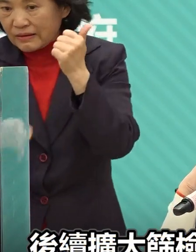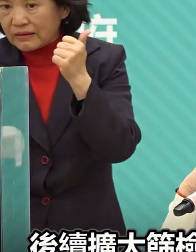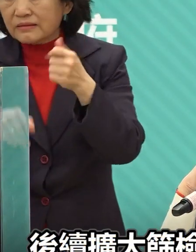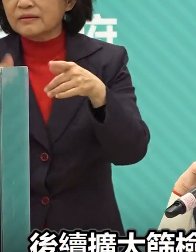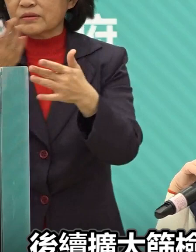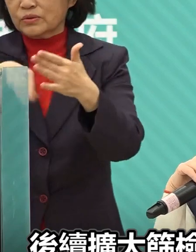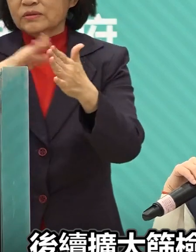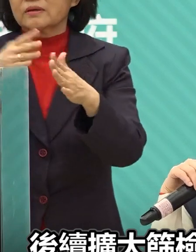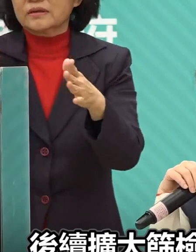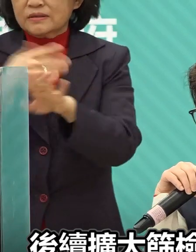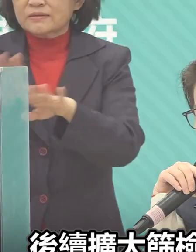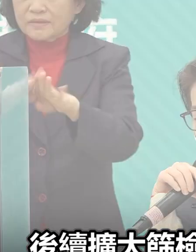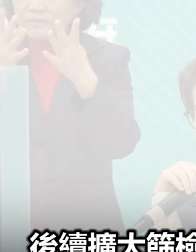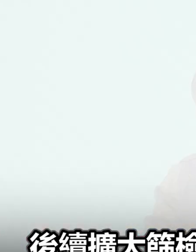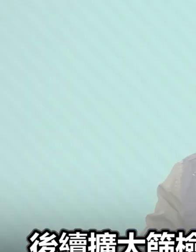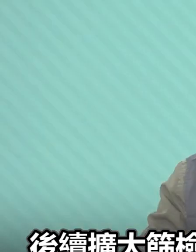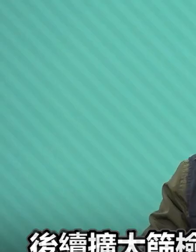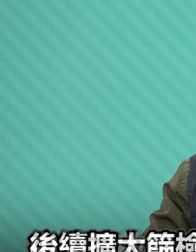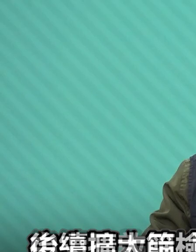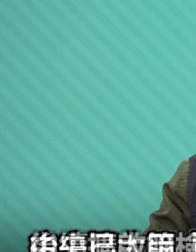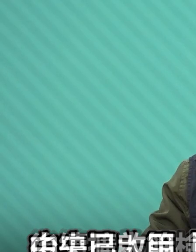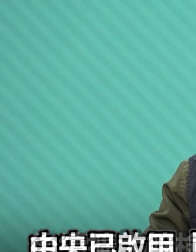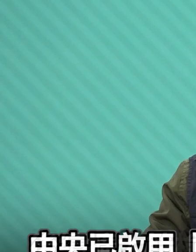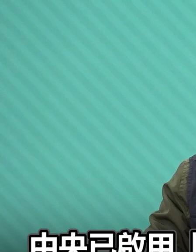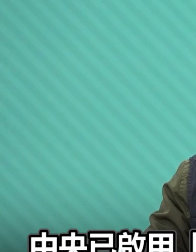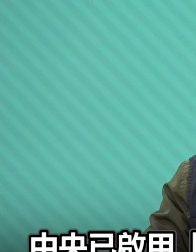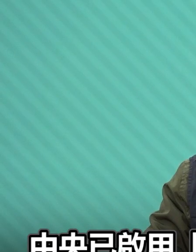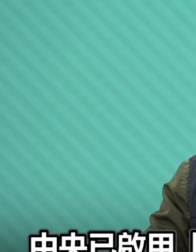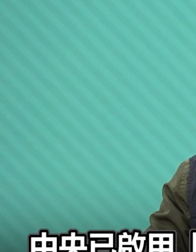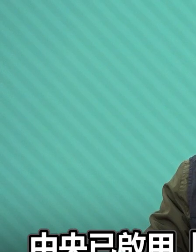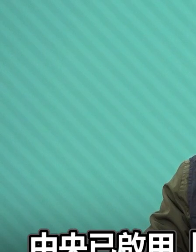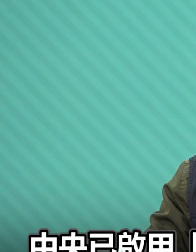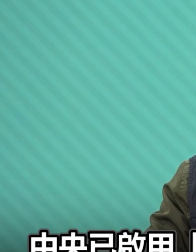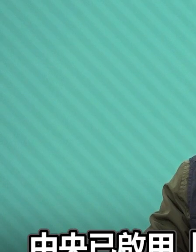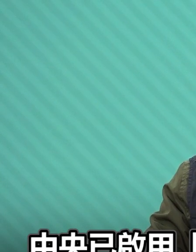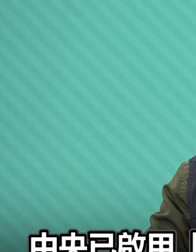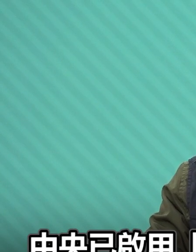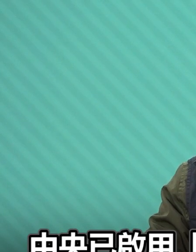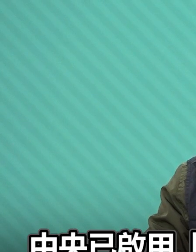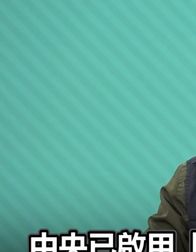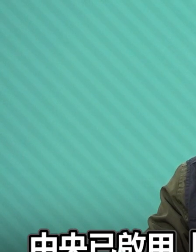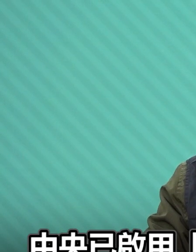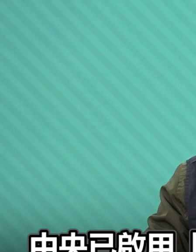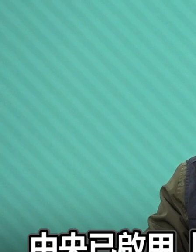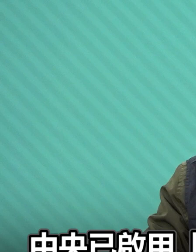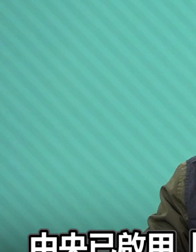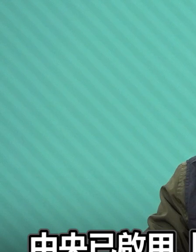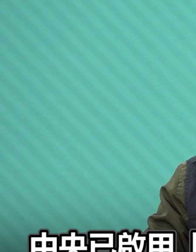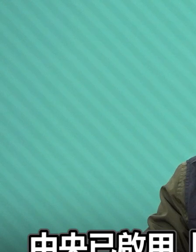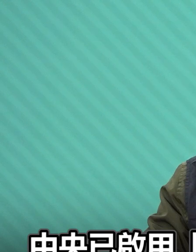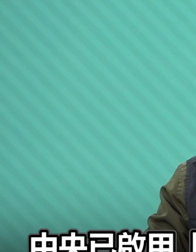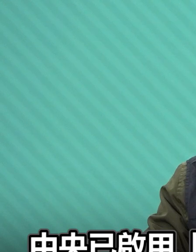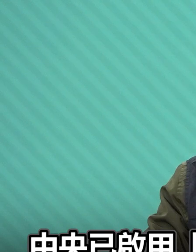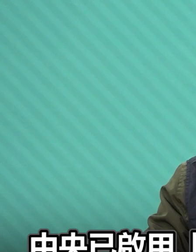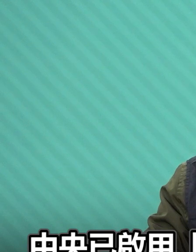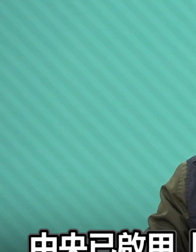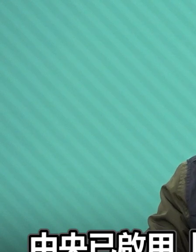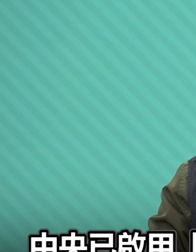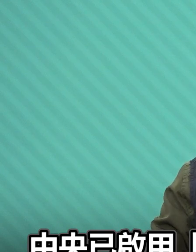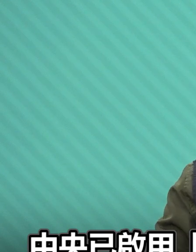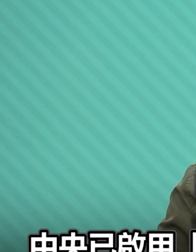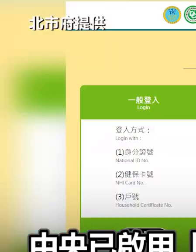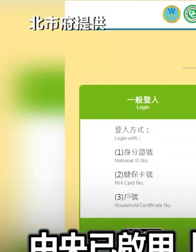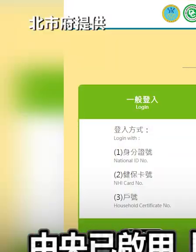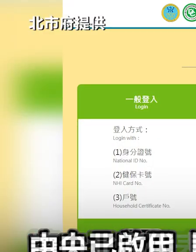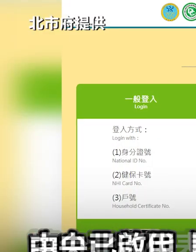先做扩大筛检。 那所以事实上我们也用台北市政府的公函哦，去跟卫福部申请